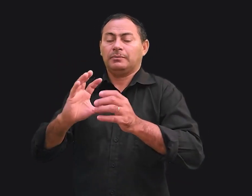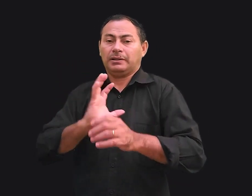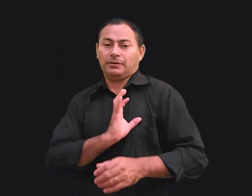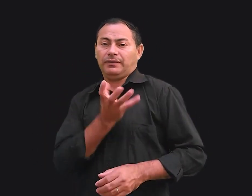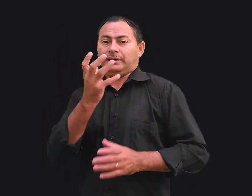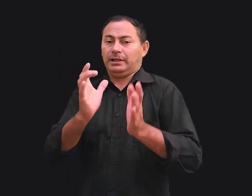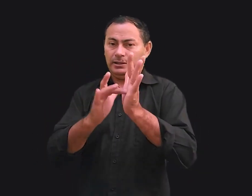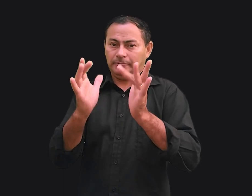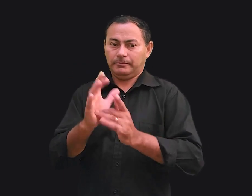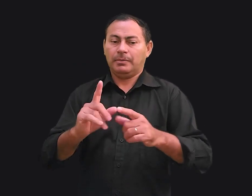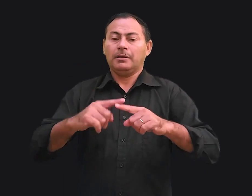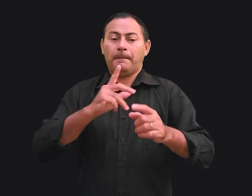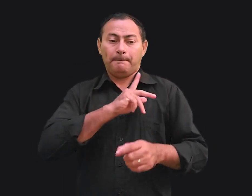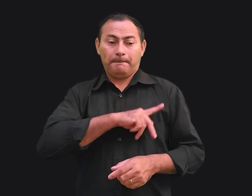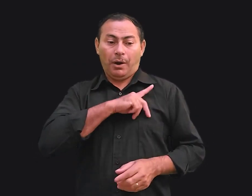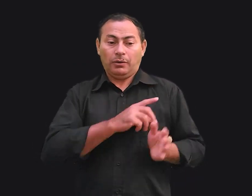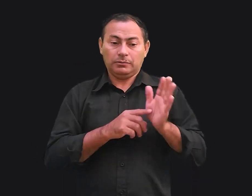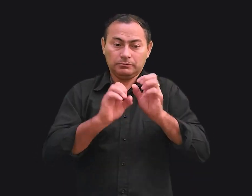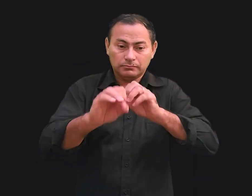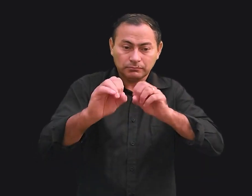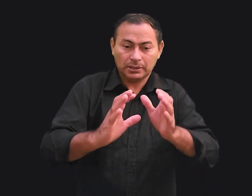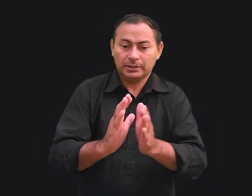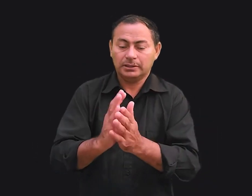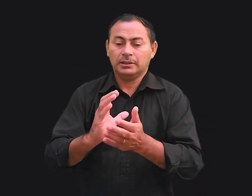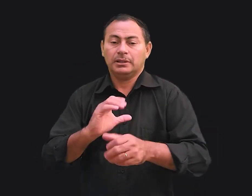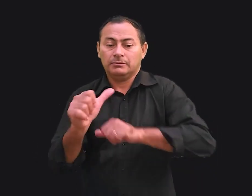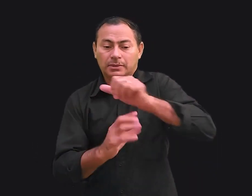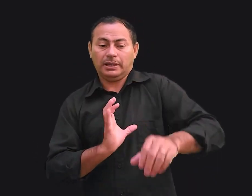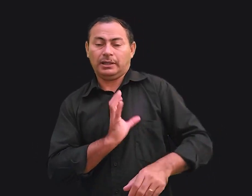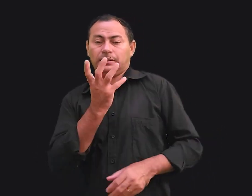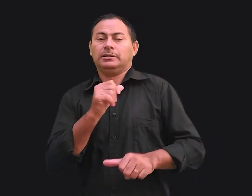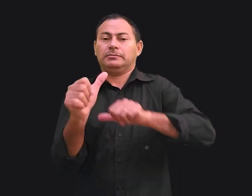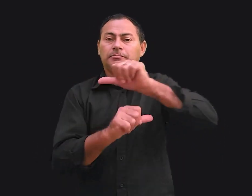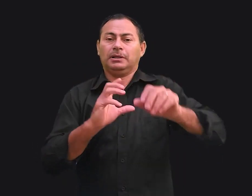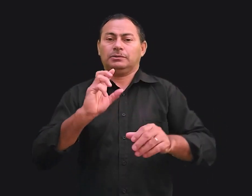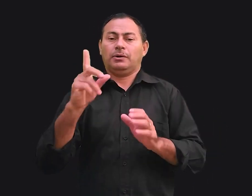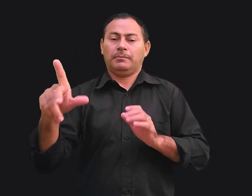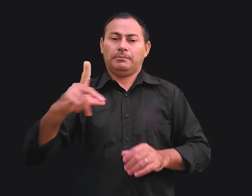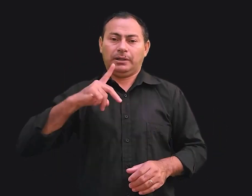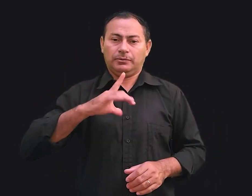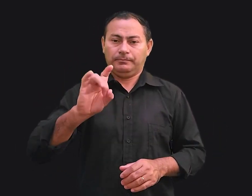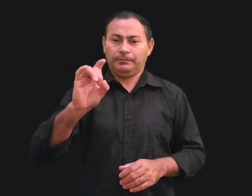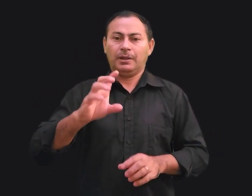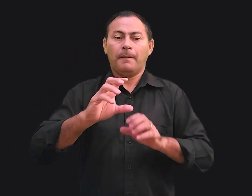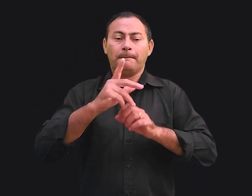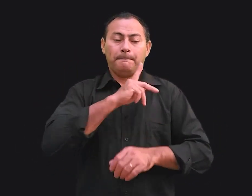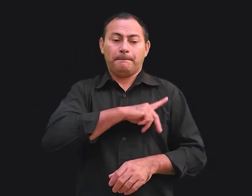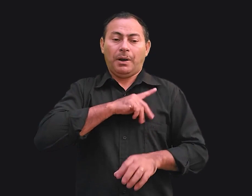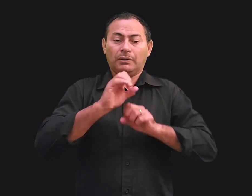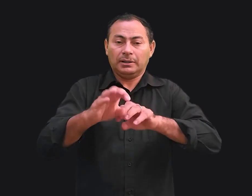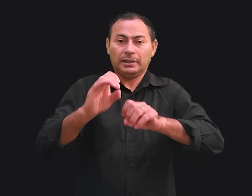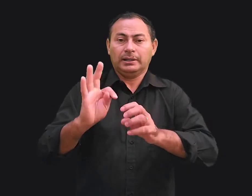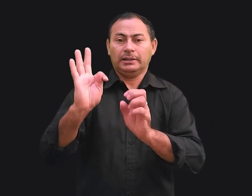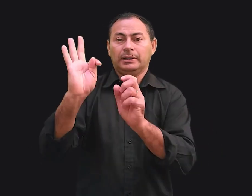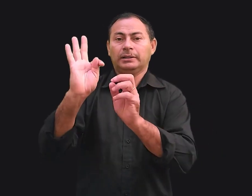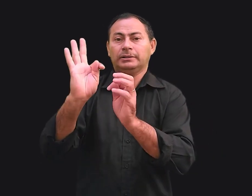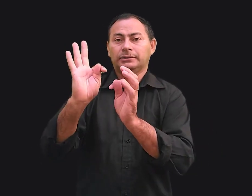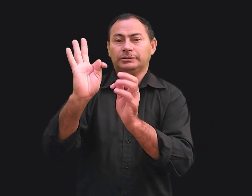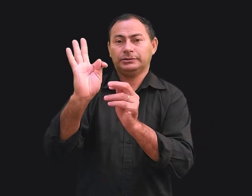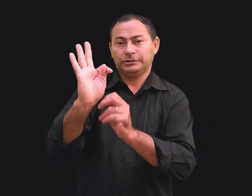Cristo. Mas quando Paulo levou a Cristo, ele recuperou sua individualidade. Quando Paulo ensina Timóteo a aconselhar, ele